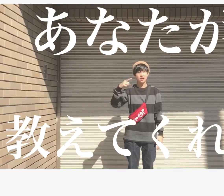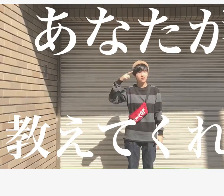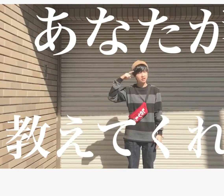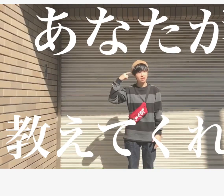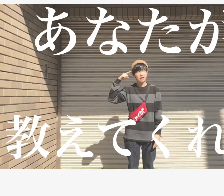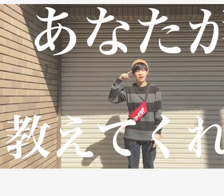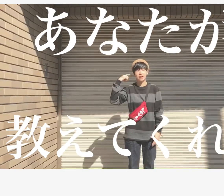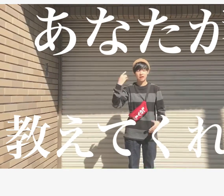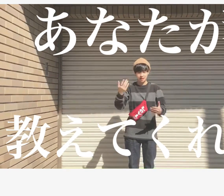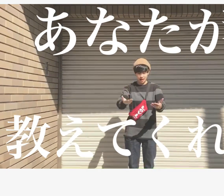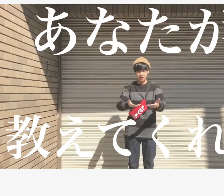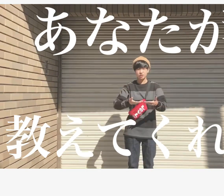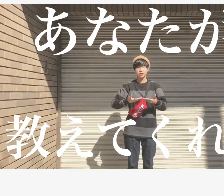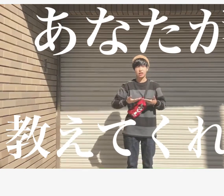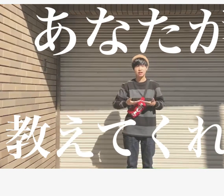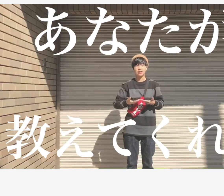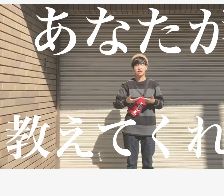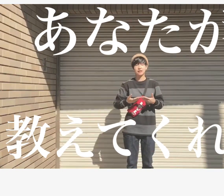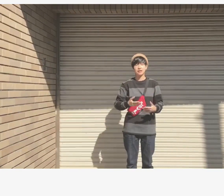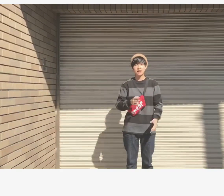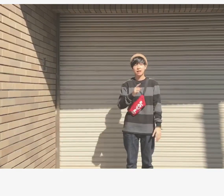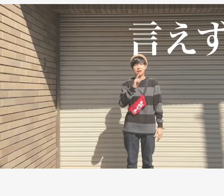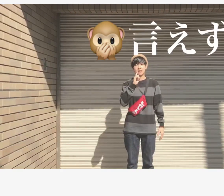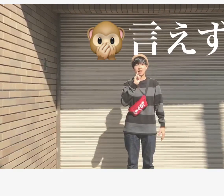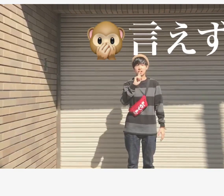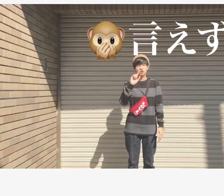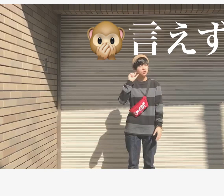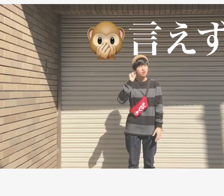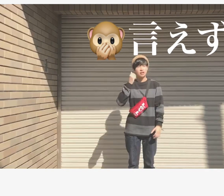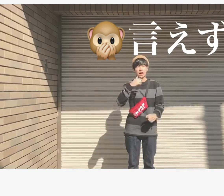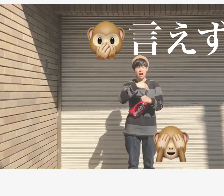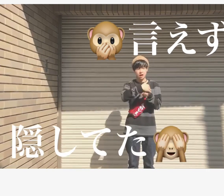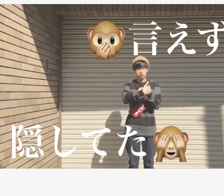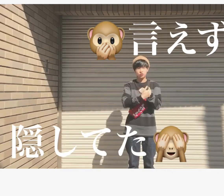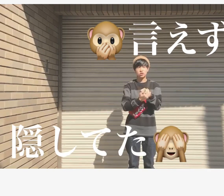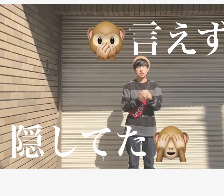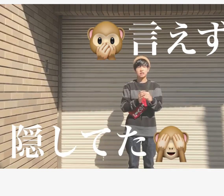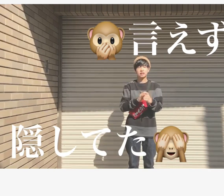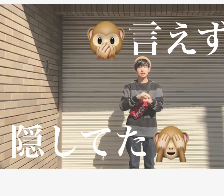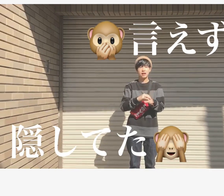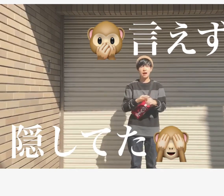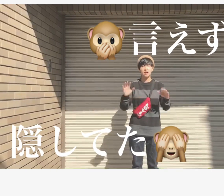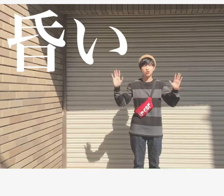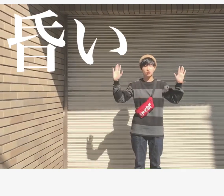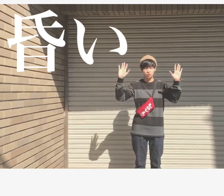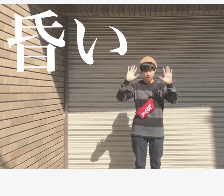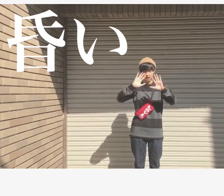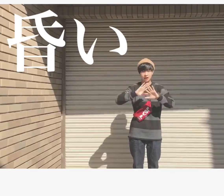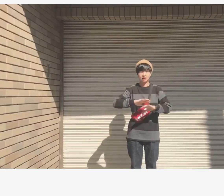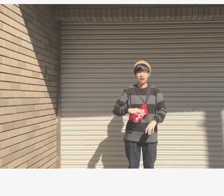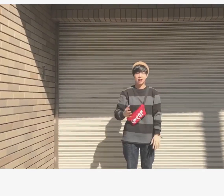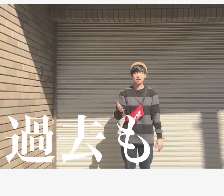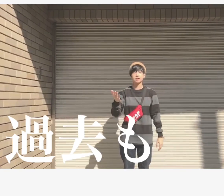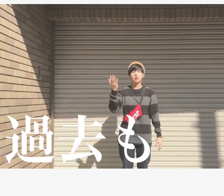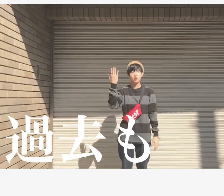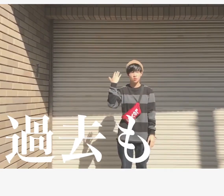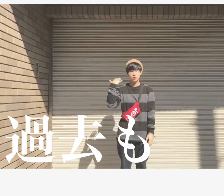が教えてくれた。言えずに隠してた暗い過去